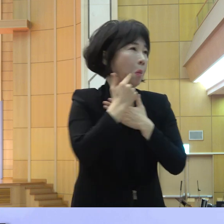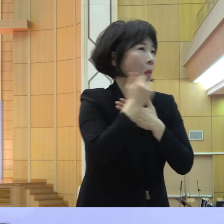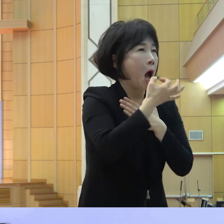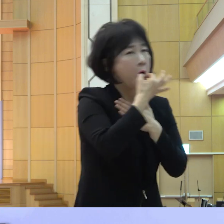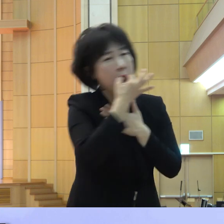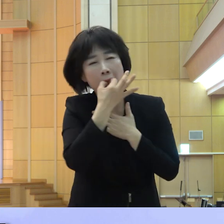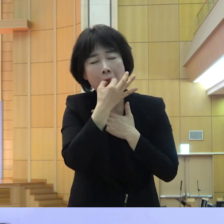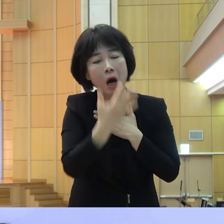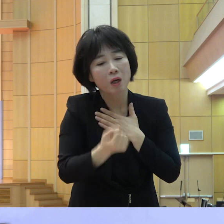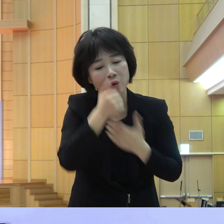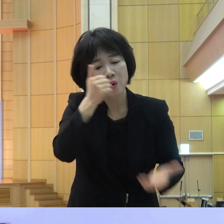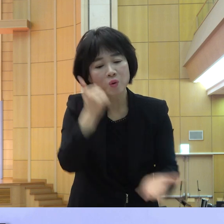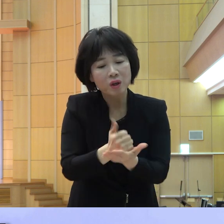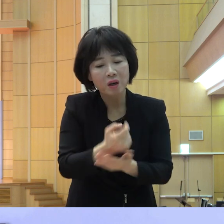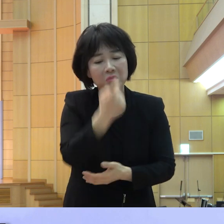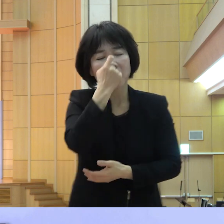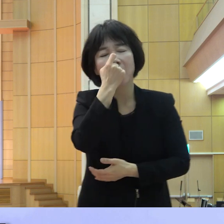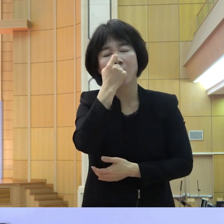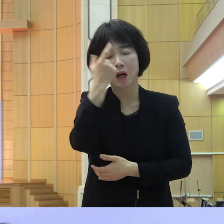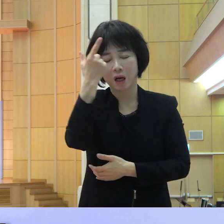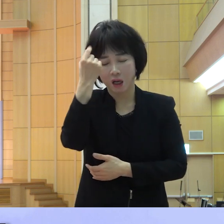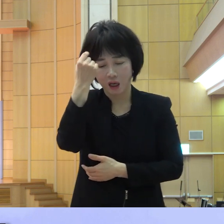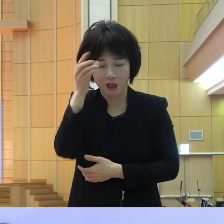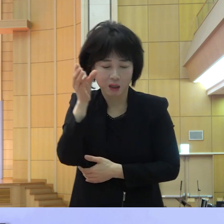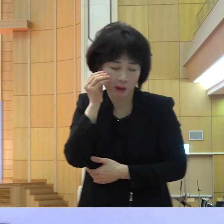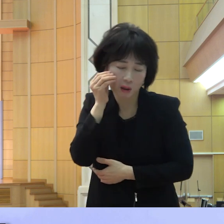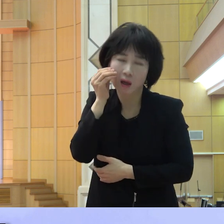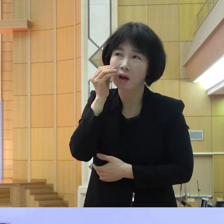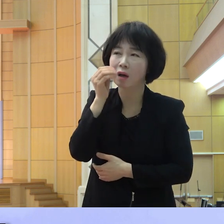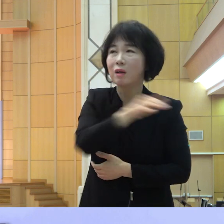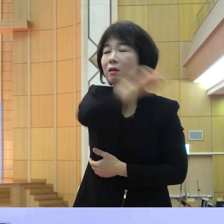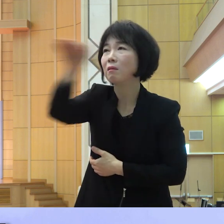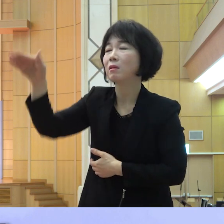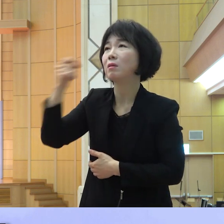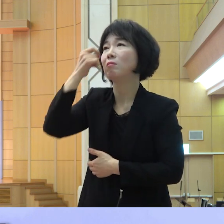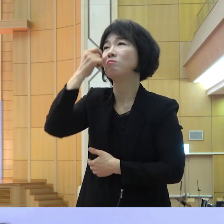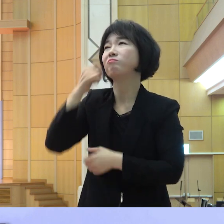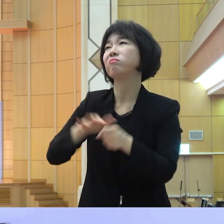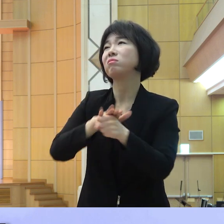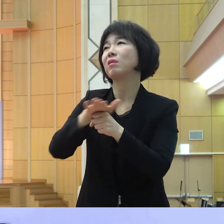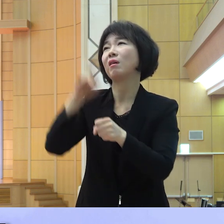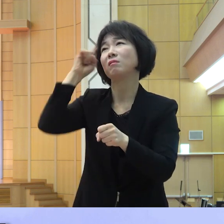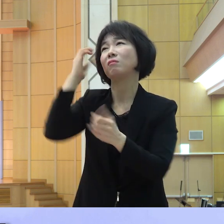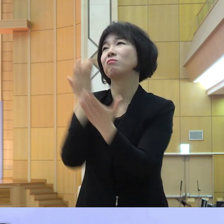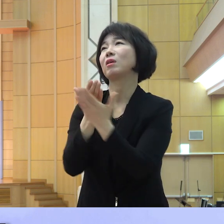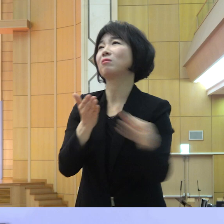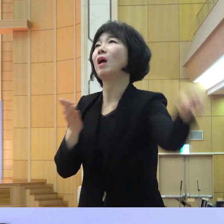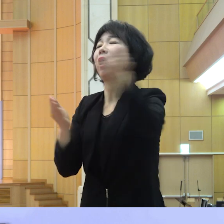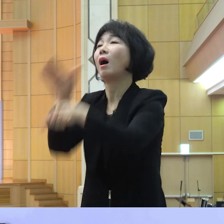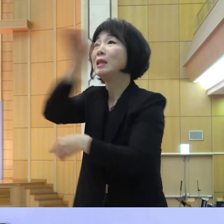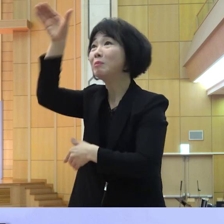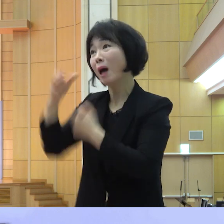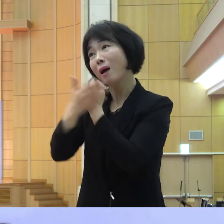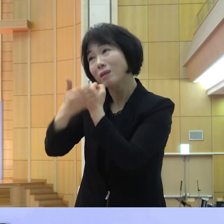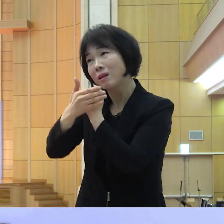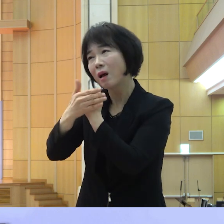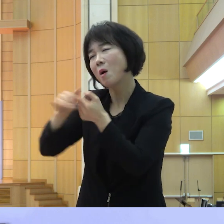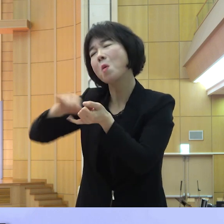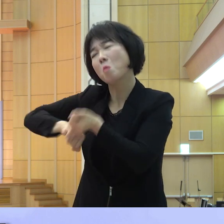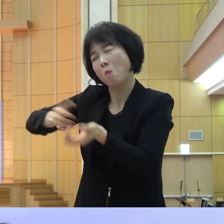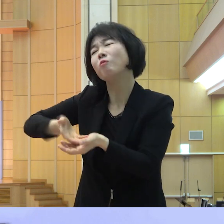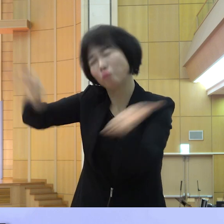산 죄인입니다. 아버지, 다시 한번 저희들을 불쌍히 여겨 주셔서 십자가의 은혜가